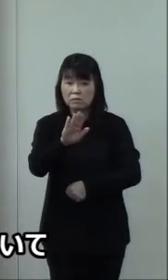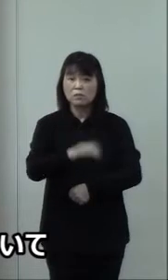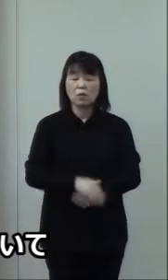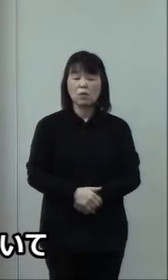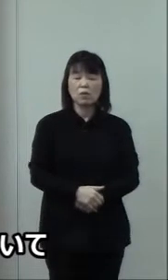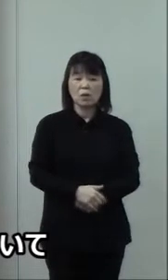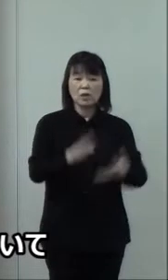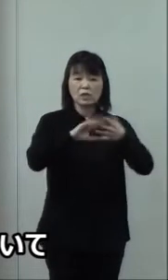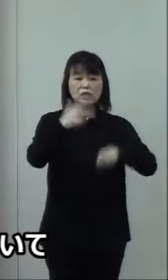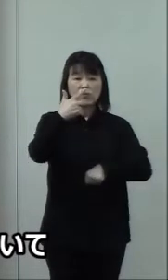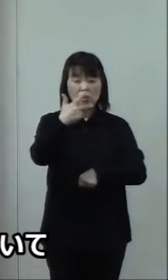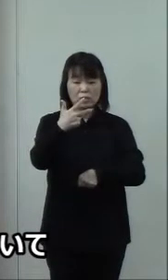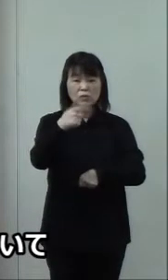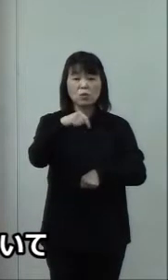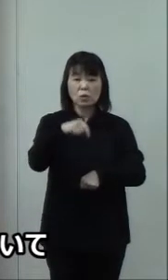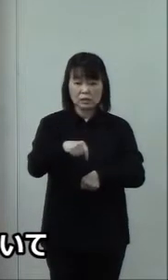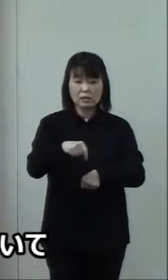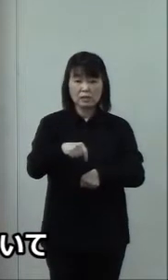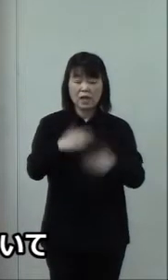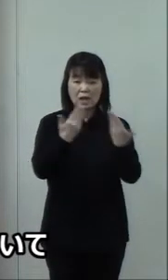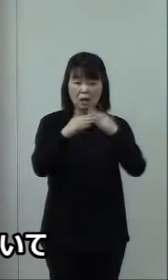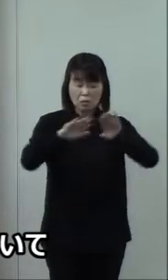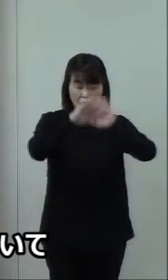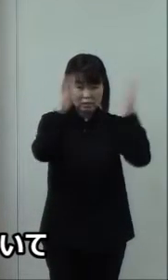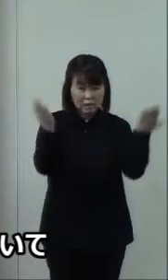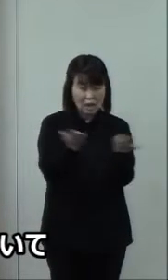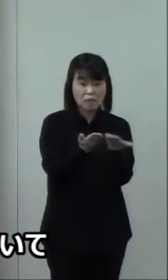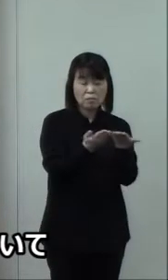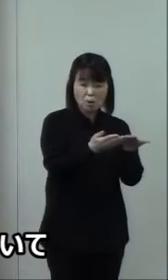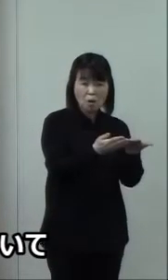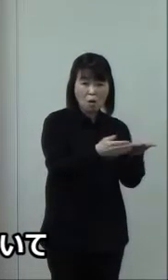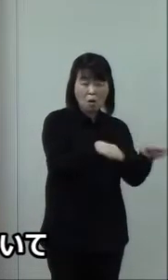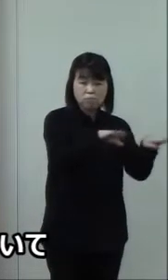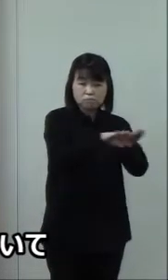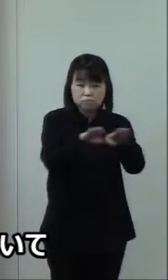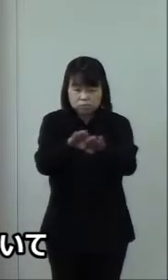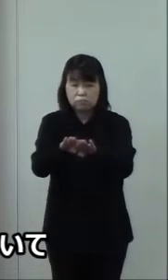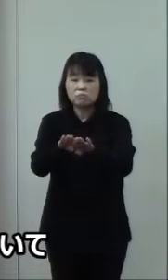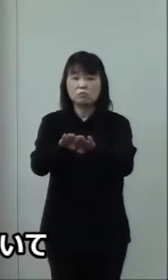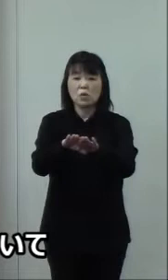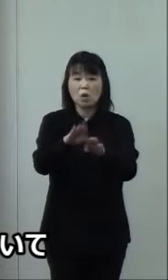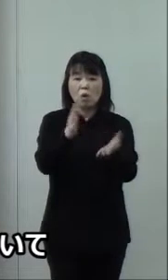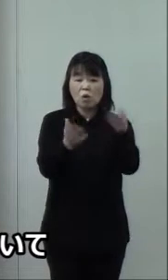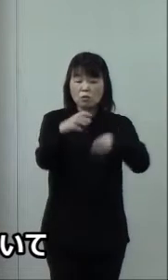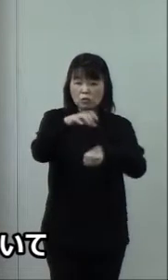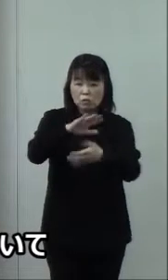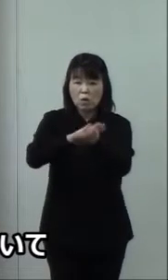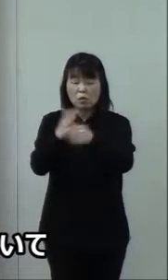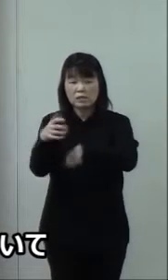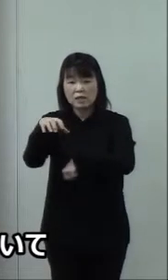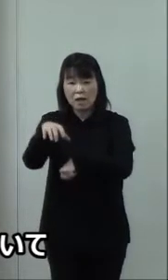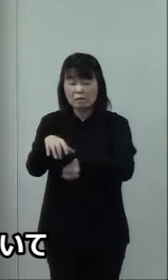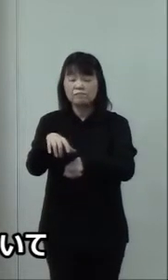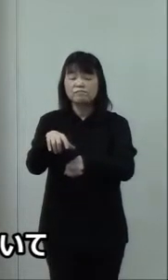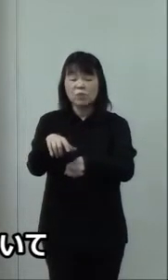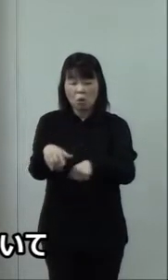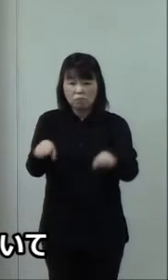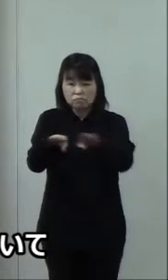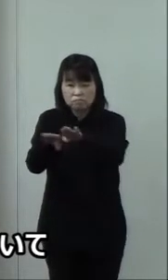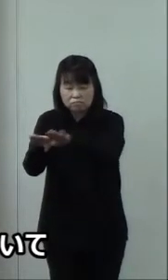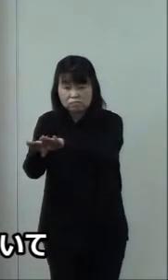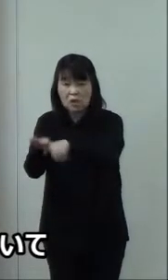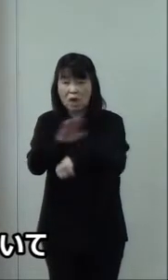出雲市として一斉休校だったり保育園幼稚園の自粛だったりとかそういったこととかっていうのは今お考えでしょう